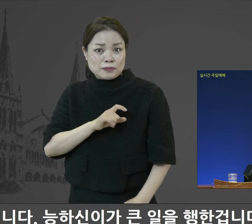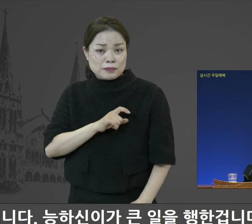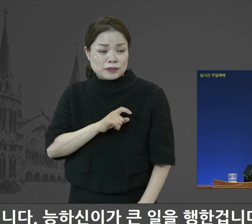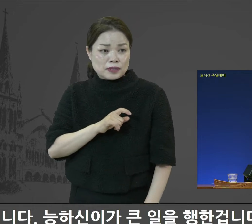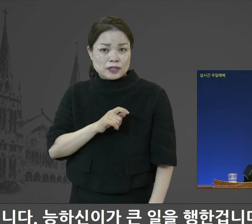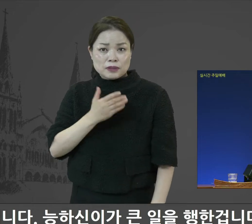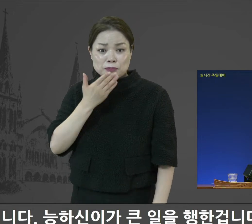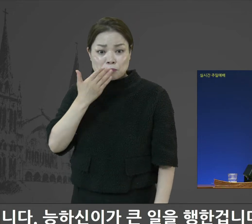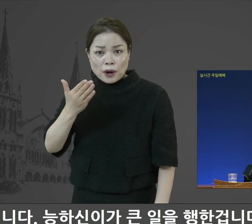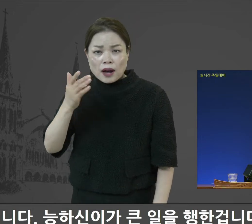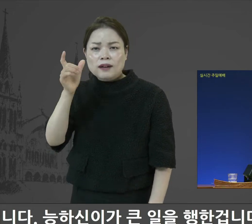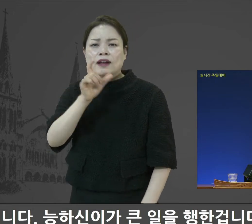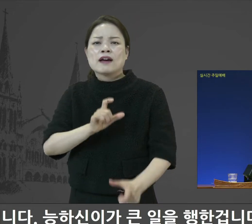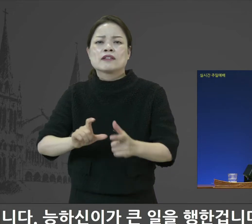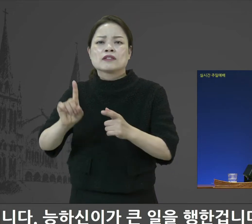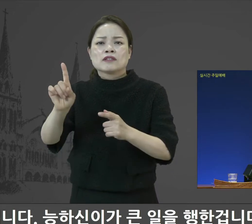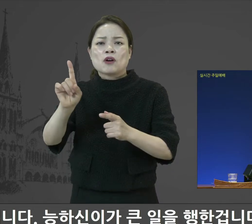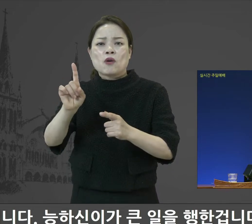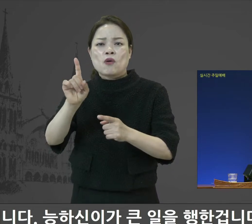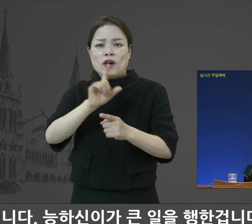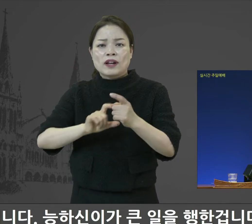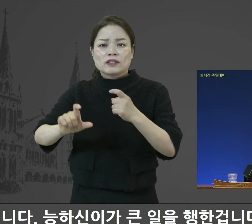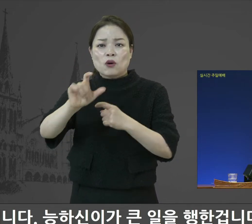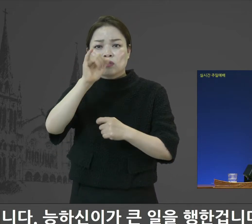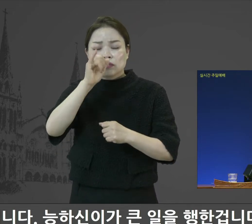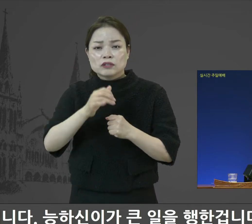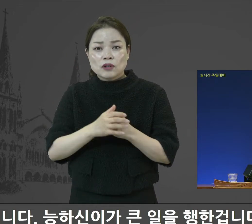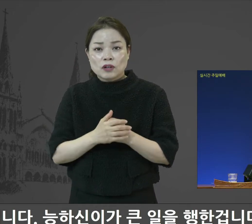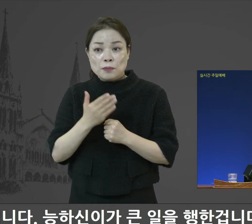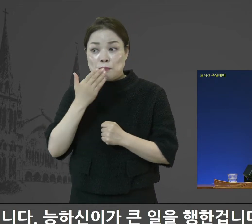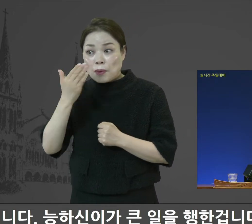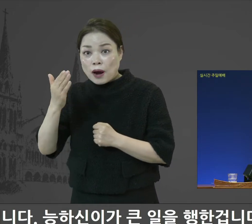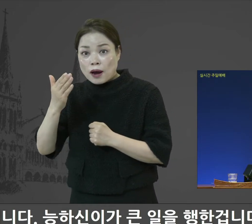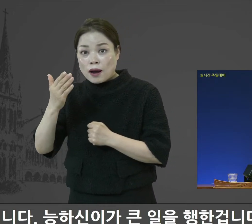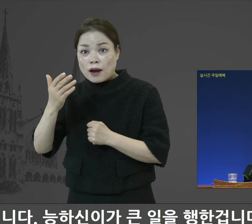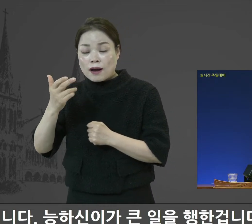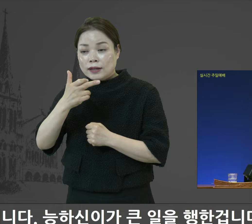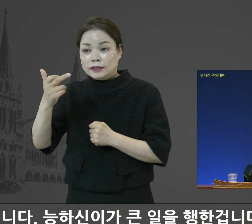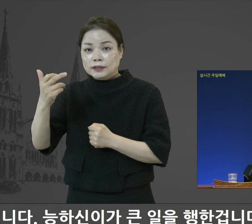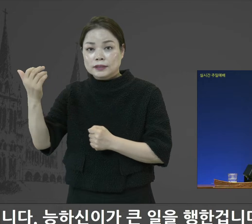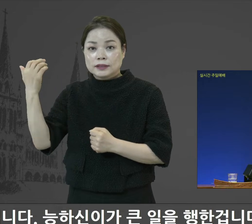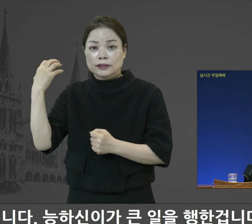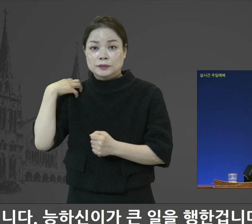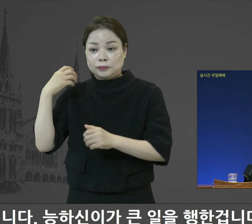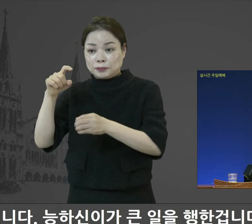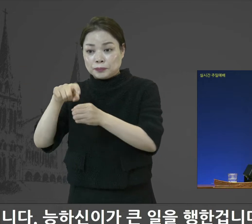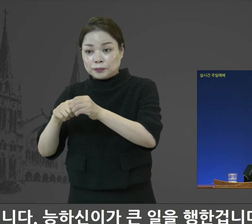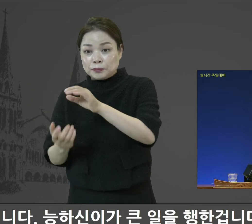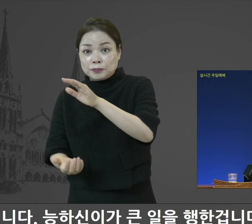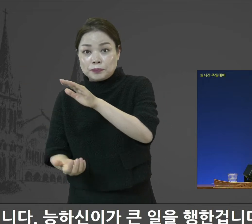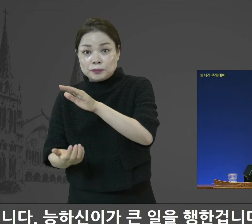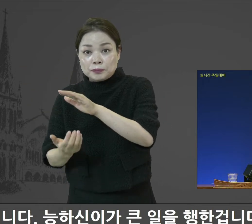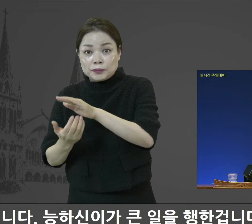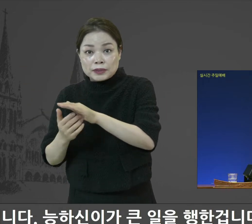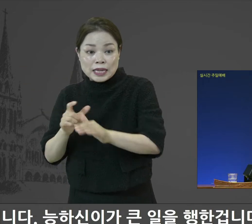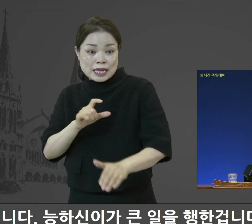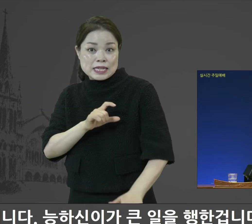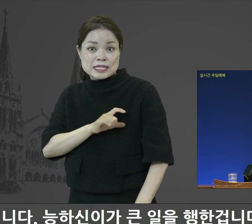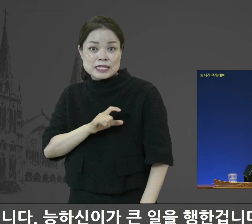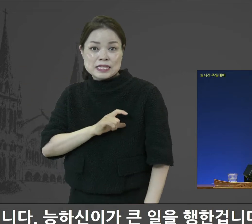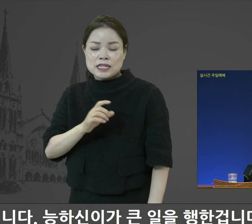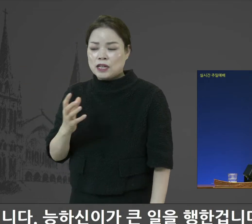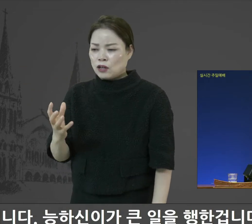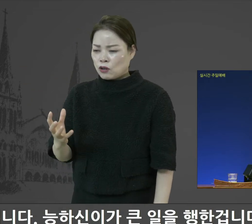이 말고 하나가 더 나오고 있습니다. 밑에 보시면 능하신 이가 큰 일을 내게 행하셨으니 그 다음 그의 이름이